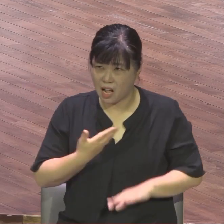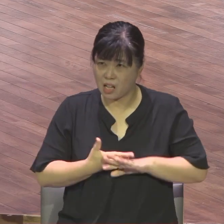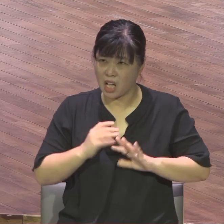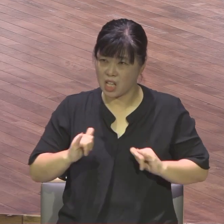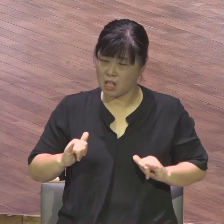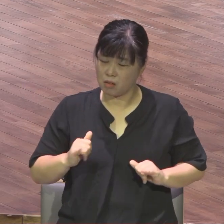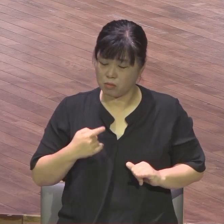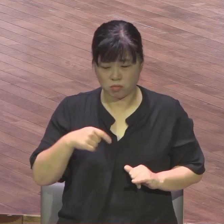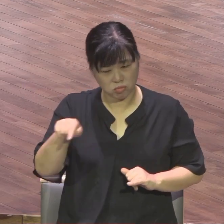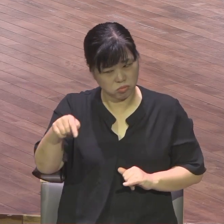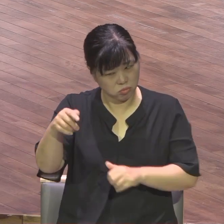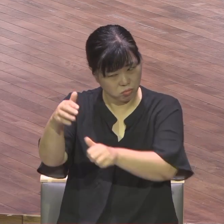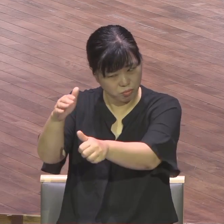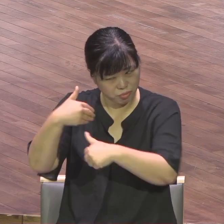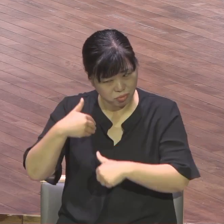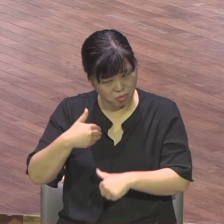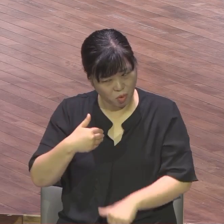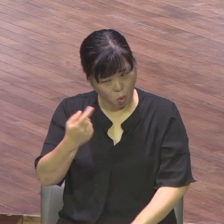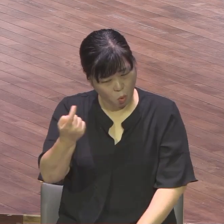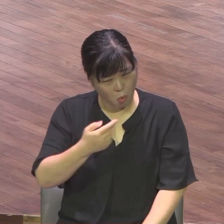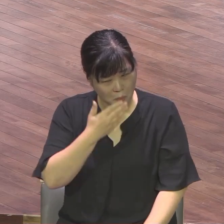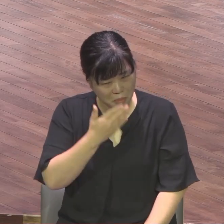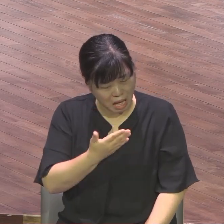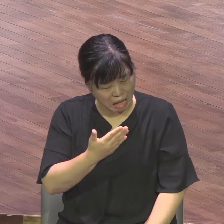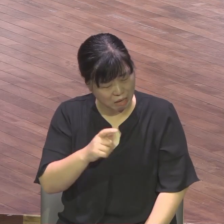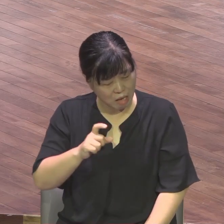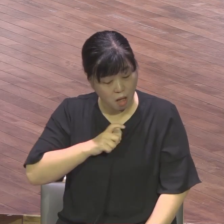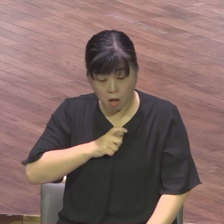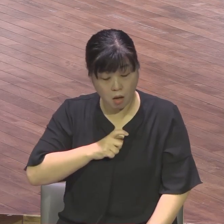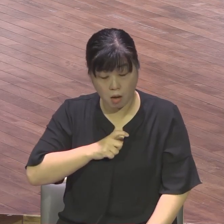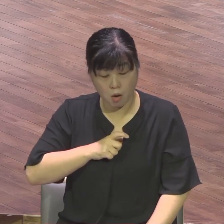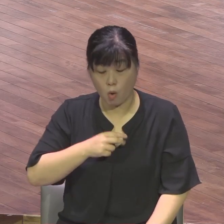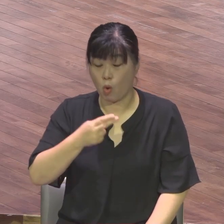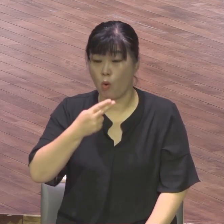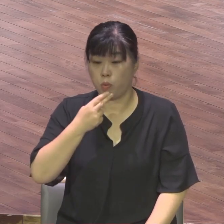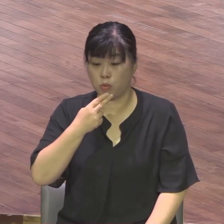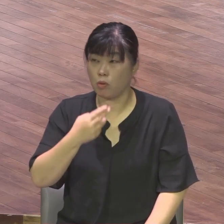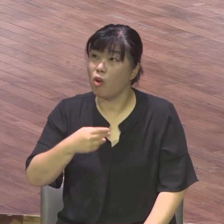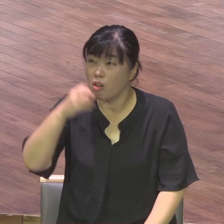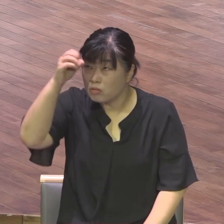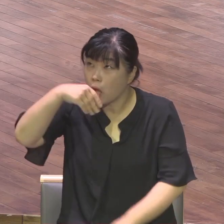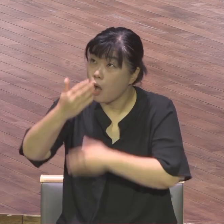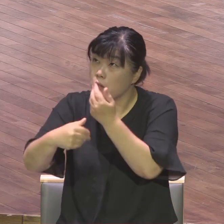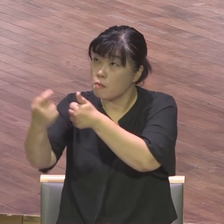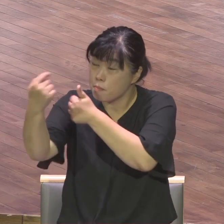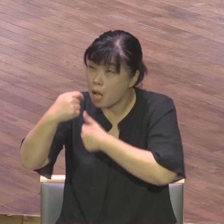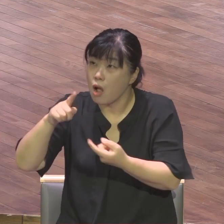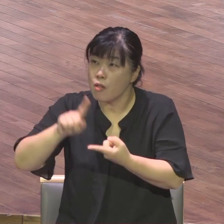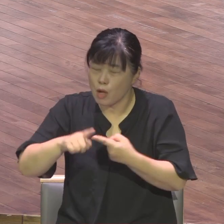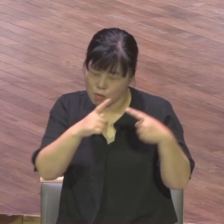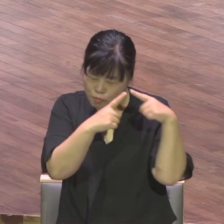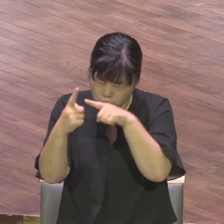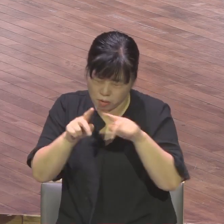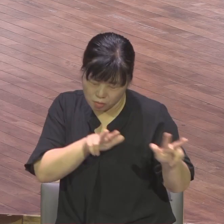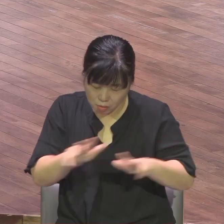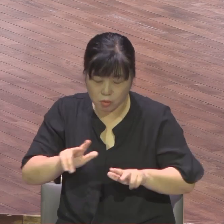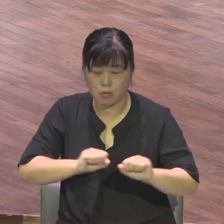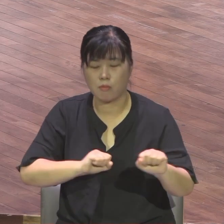적시로의 삶에 하나님의 응답이 임하는 줄 믿으시기 바랍니다. 말씀 듣다가 기도하다가 여러분이요